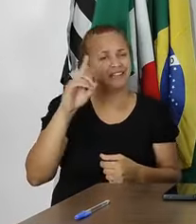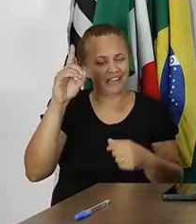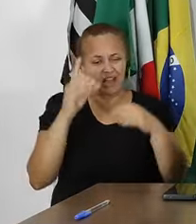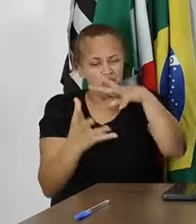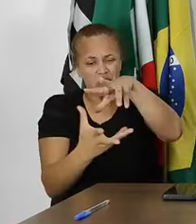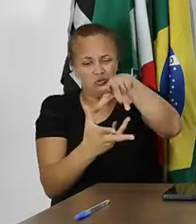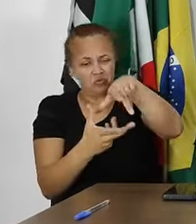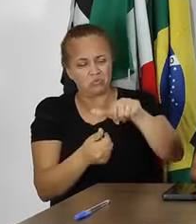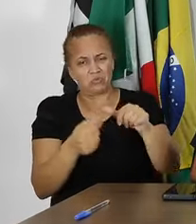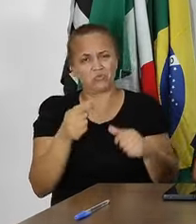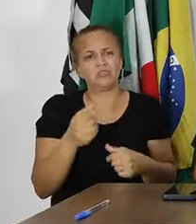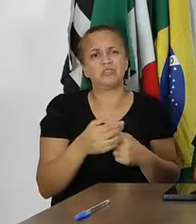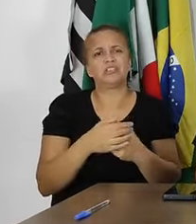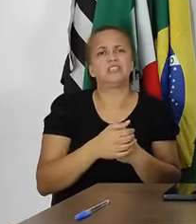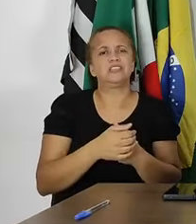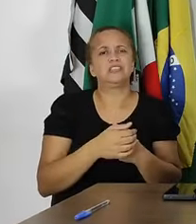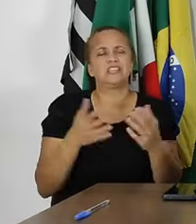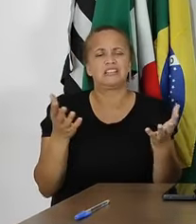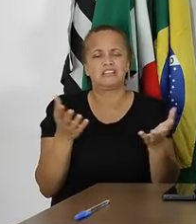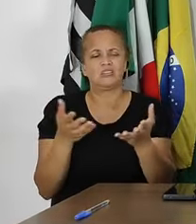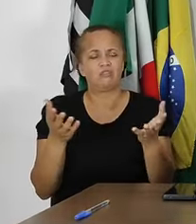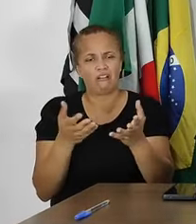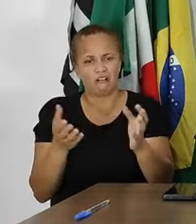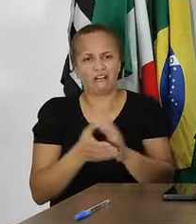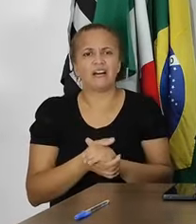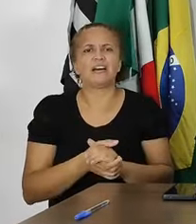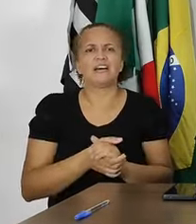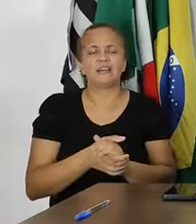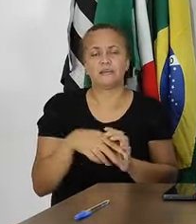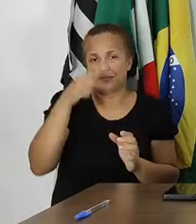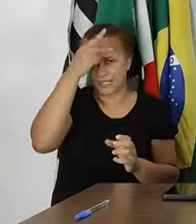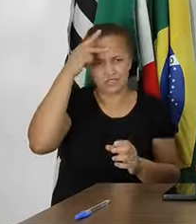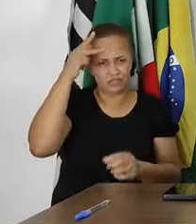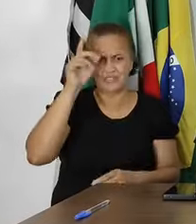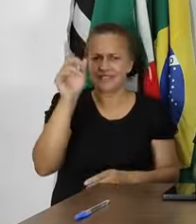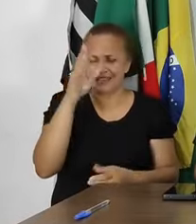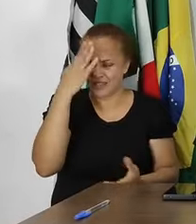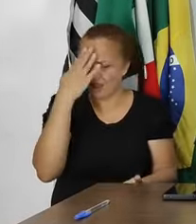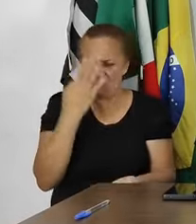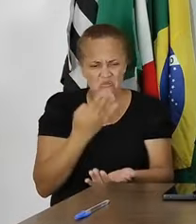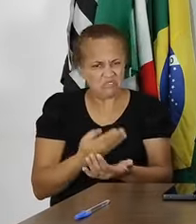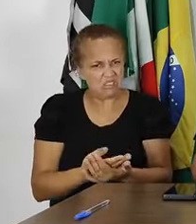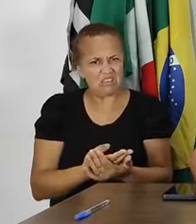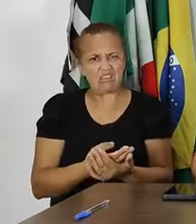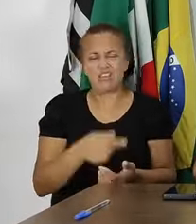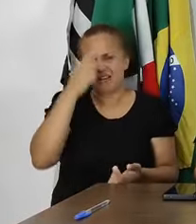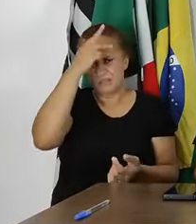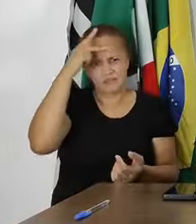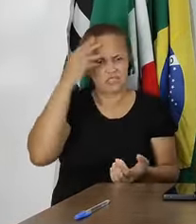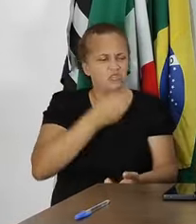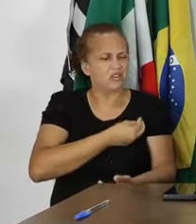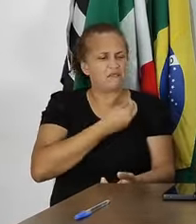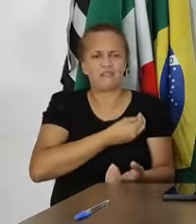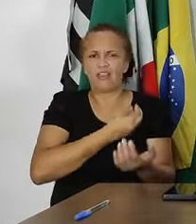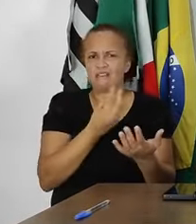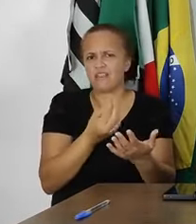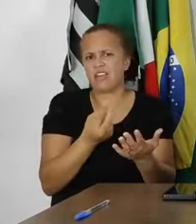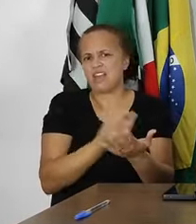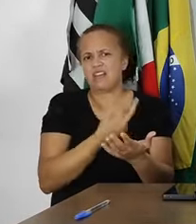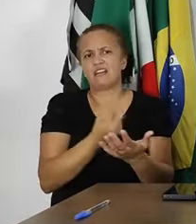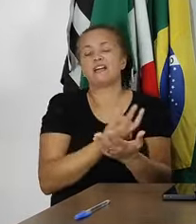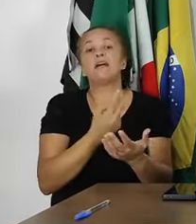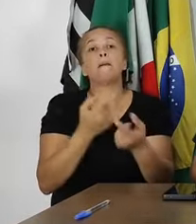cegou o entendimento dos incrédulos. Ora, mas nós não fazemos mais parte disso. Nós nascemos de novo. A